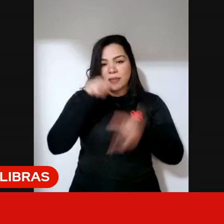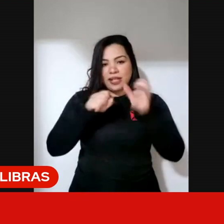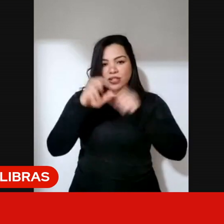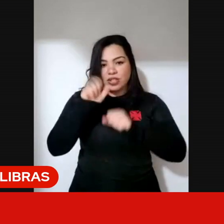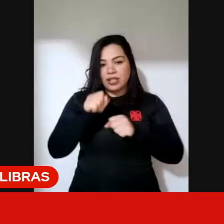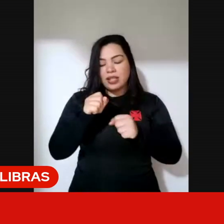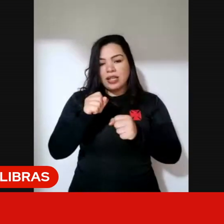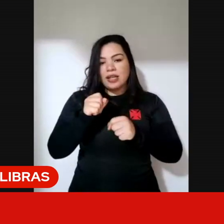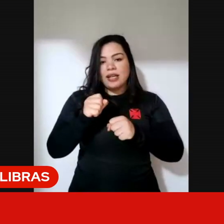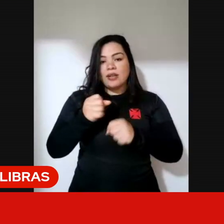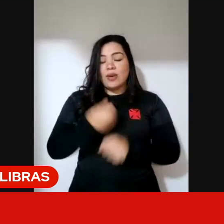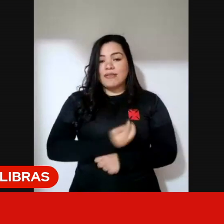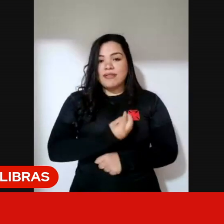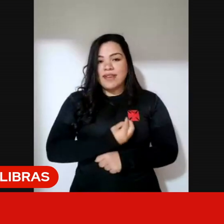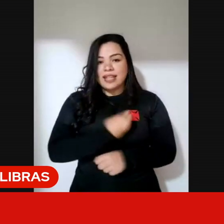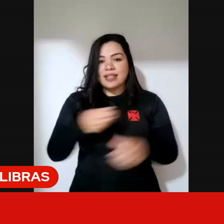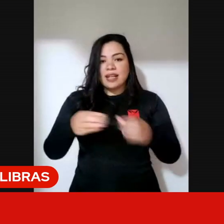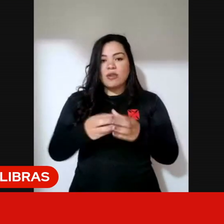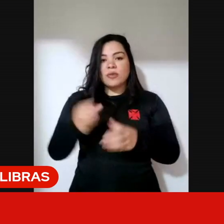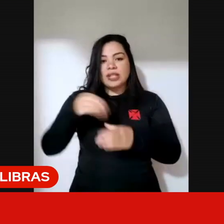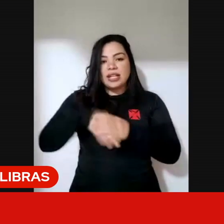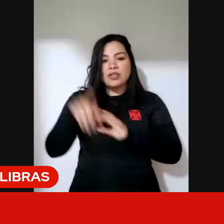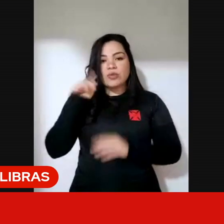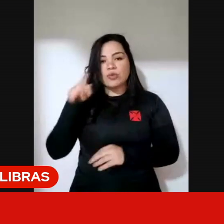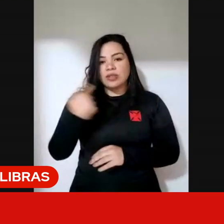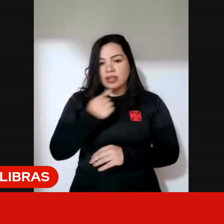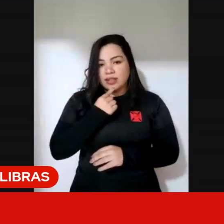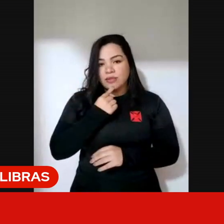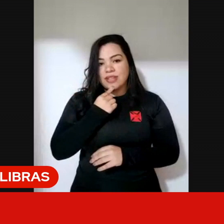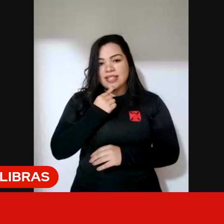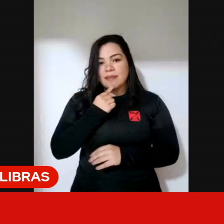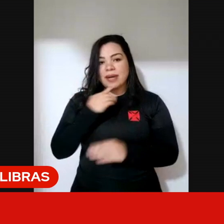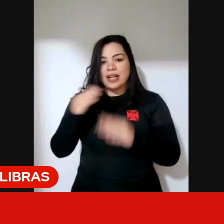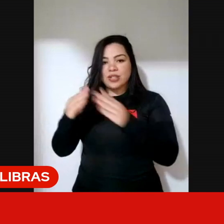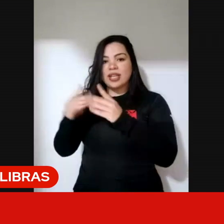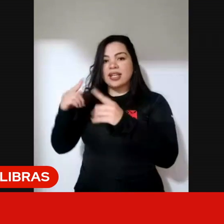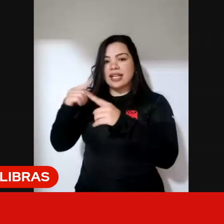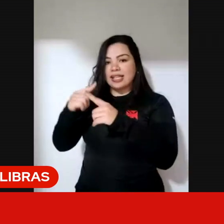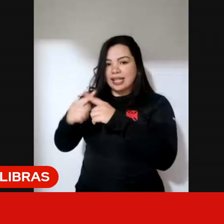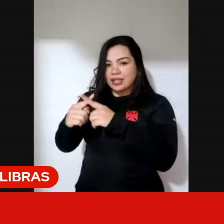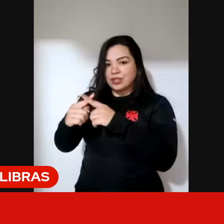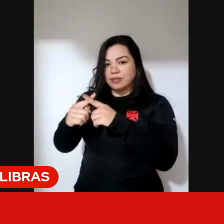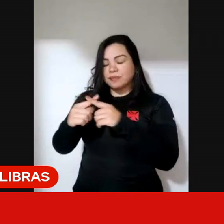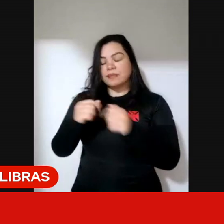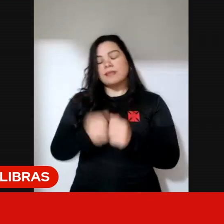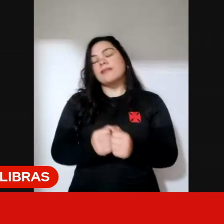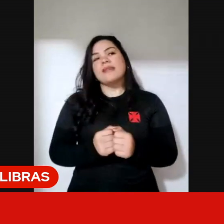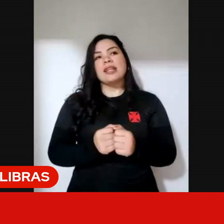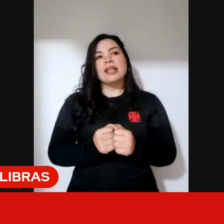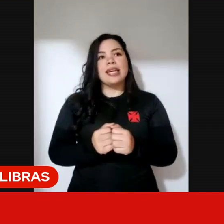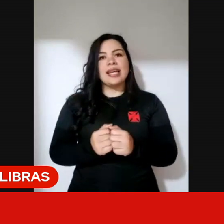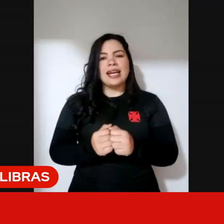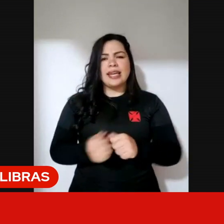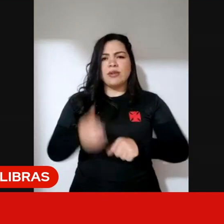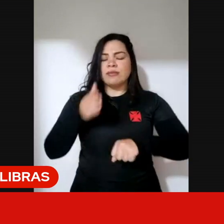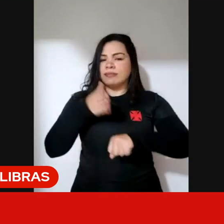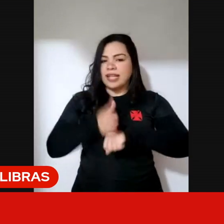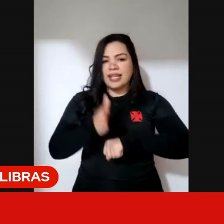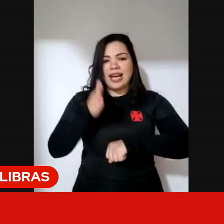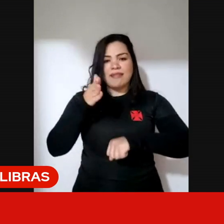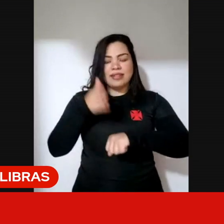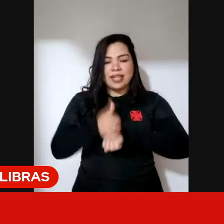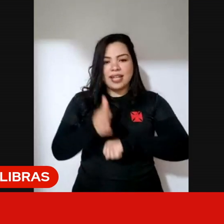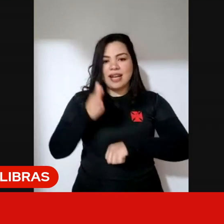eu aprendi com a vivência na comunidade surda, que eu fazia parte, que era na igreja. E aí